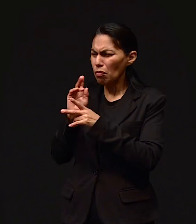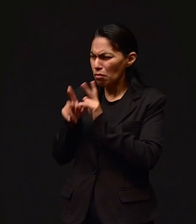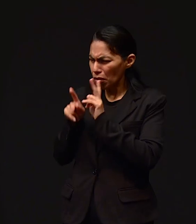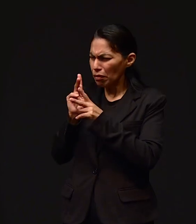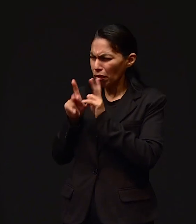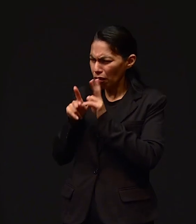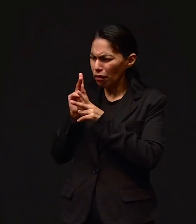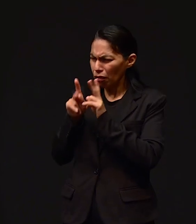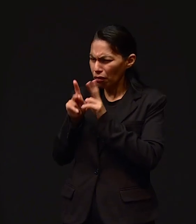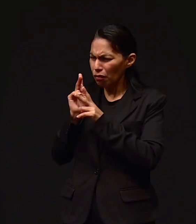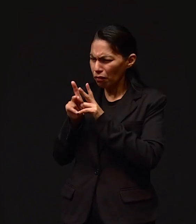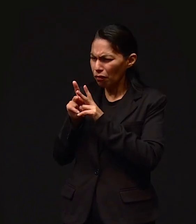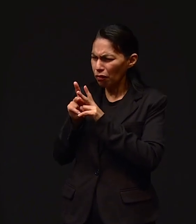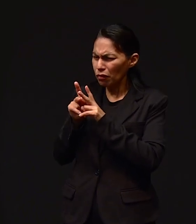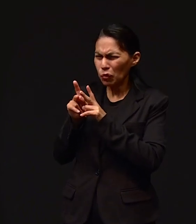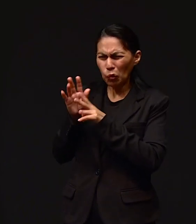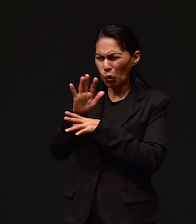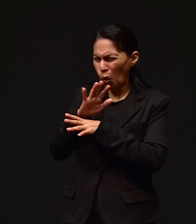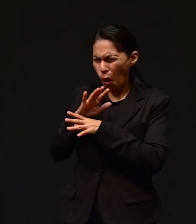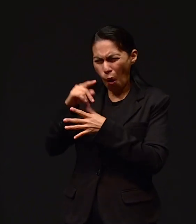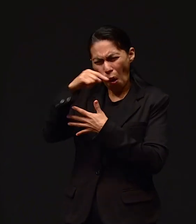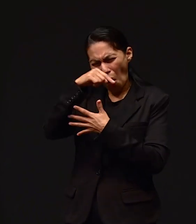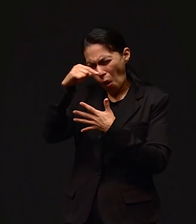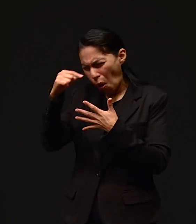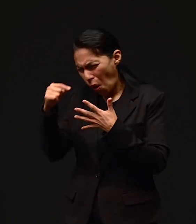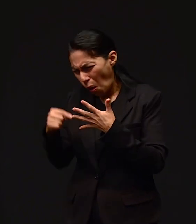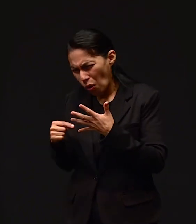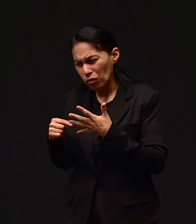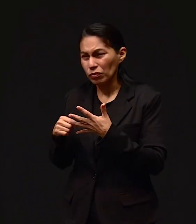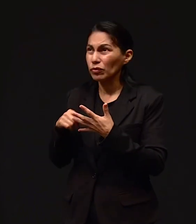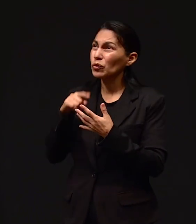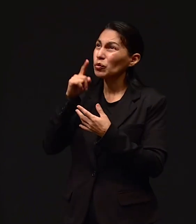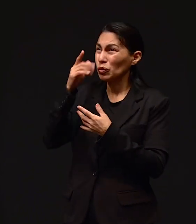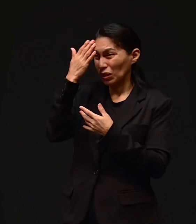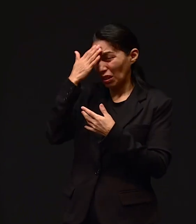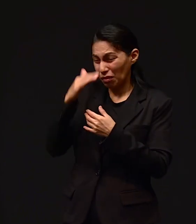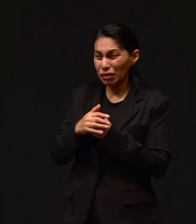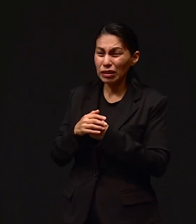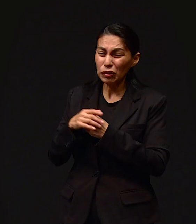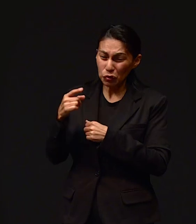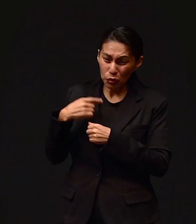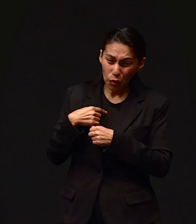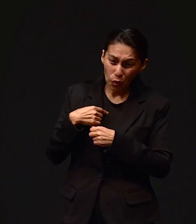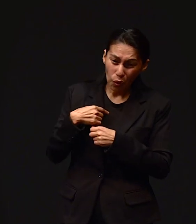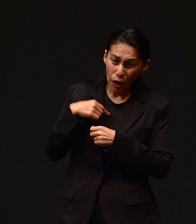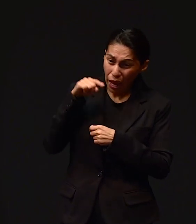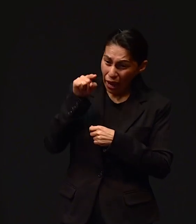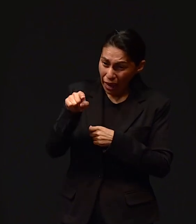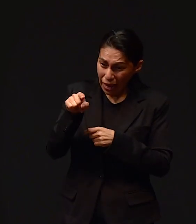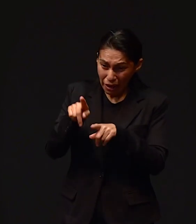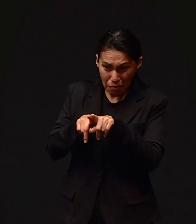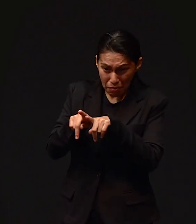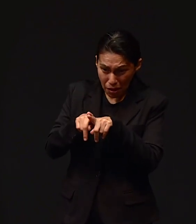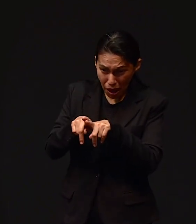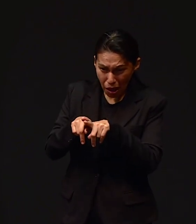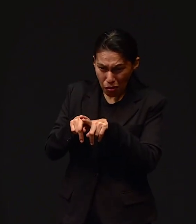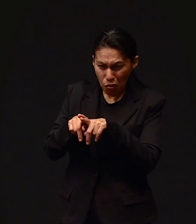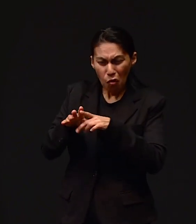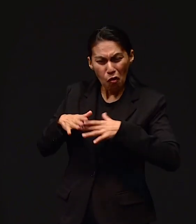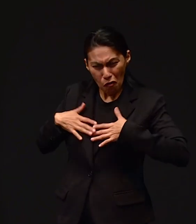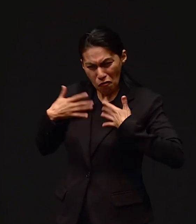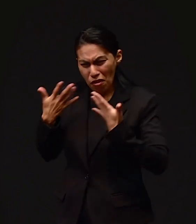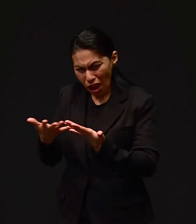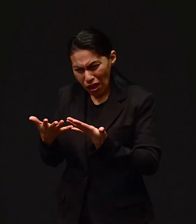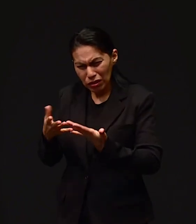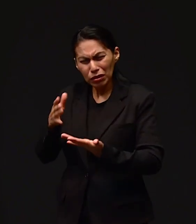estaba ahí, le platiqué toda la situación. Le dije, tú sabes que yo le presté el carro a tu hijo. Con toda